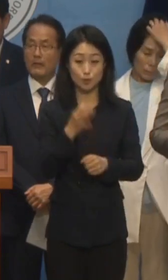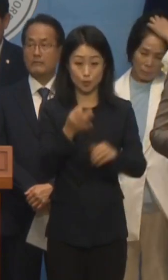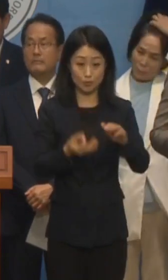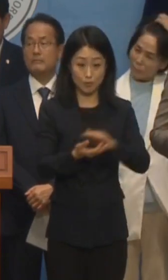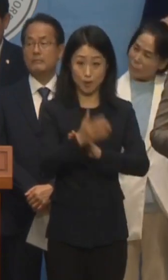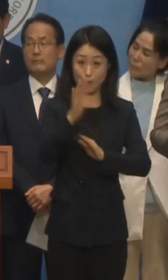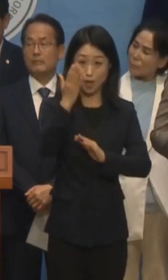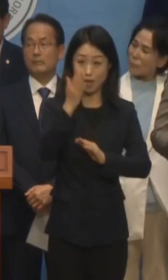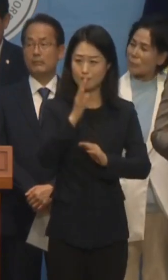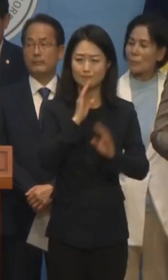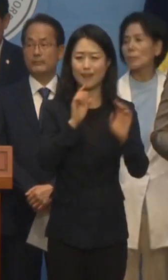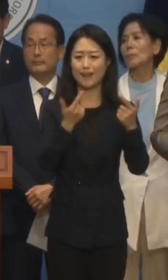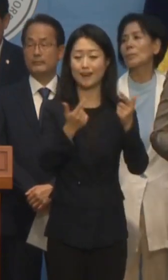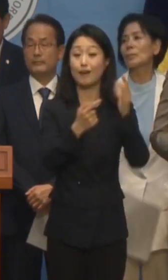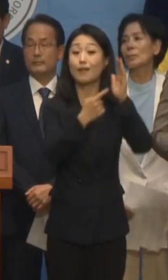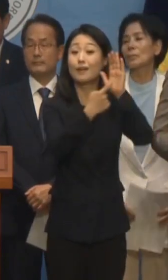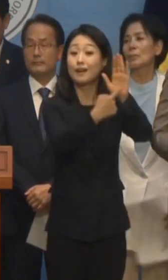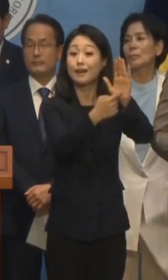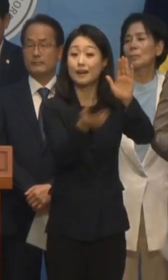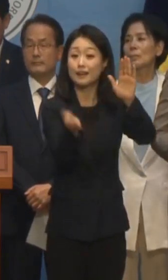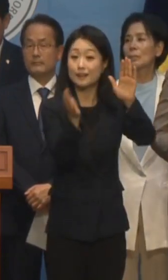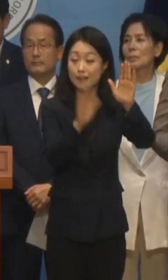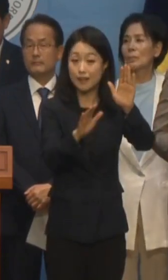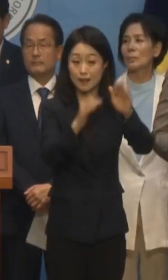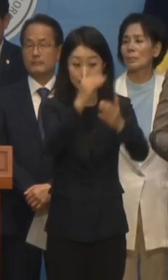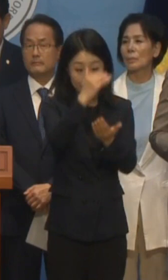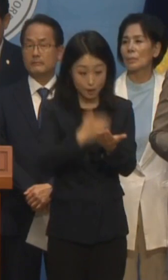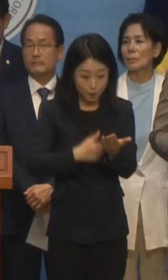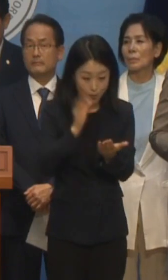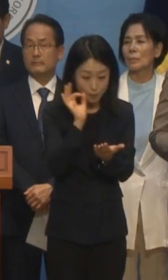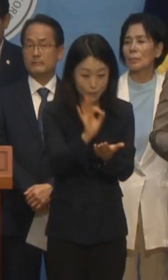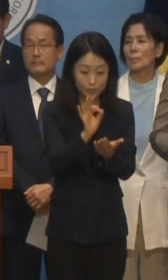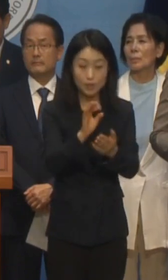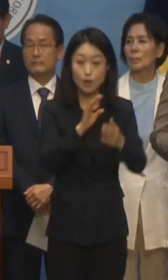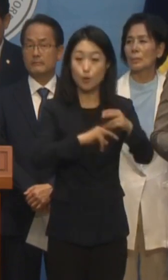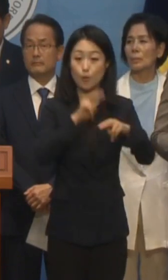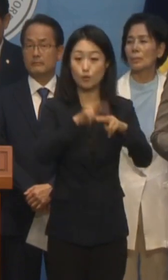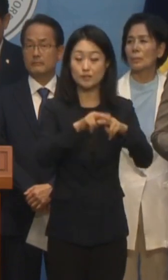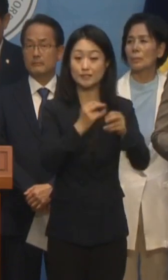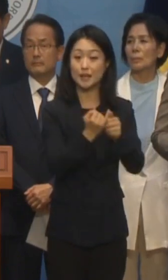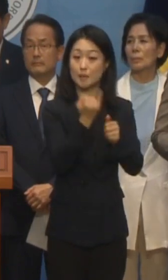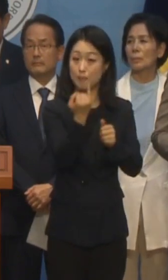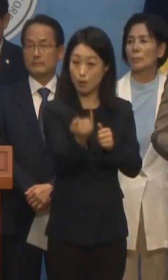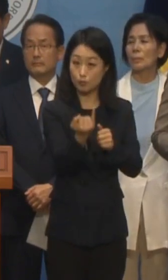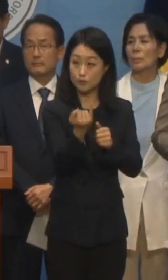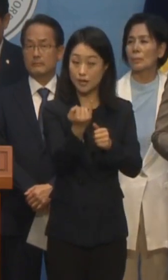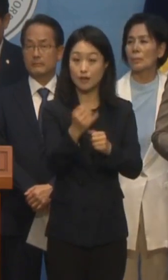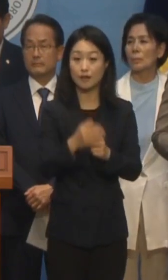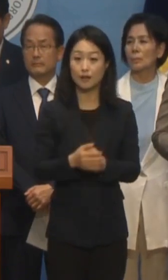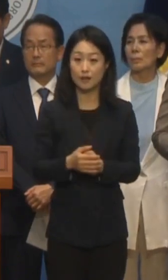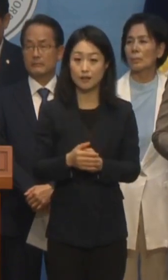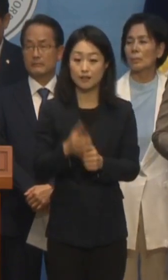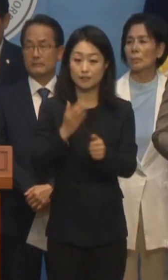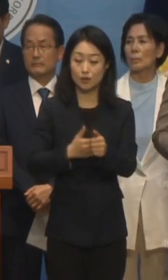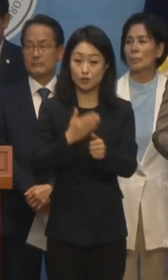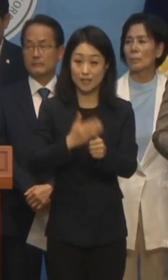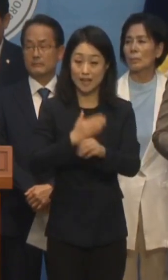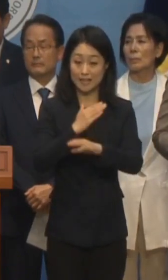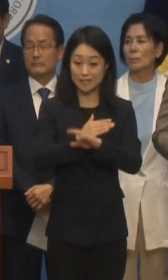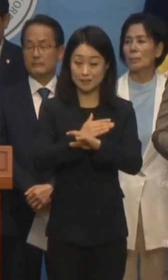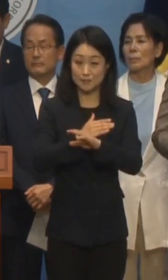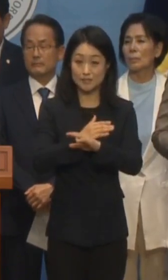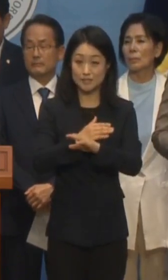말했습니다. 그런데 권익위 의결서에는 공직자 배우자가 수수금지 금품 등을 수수하는